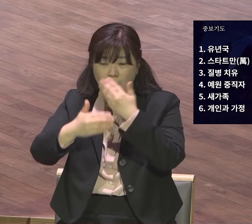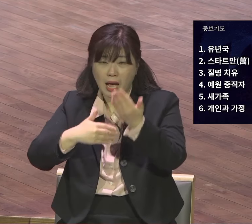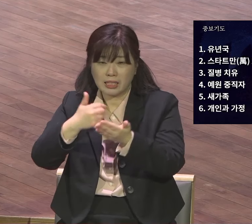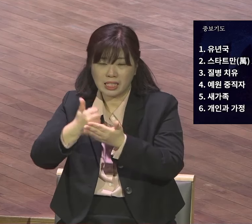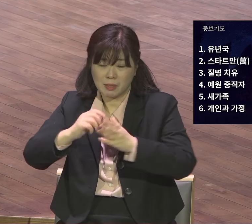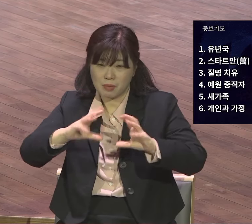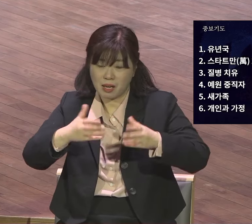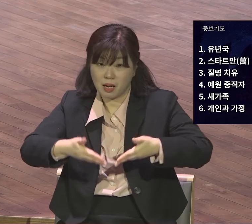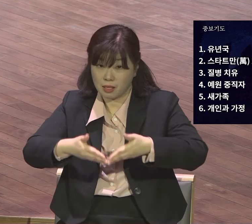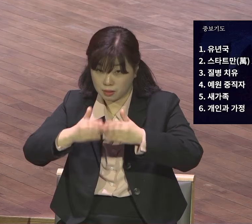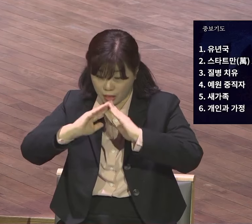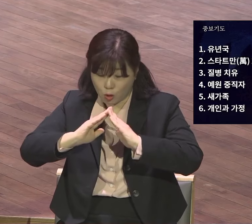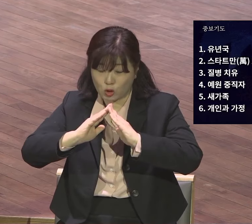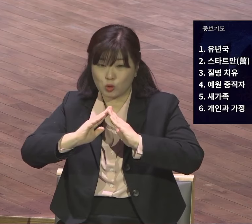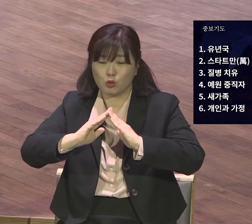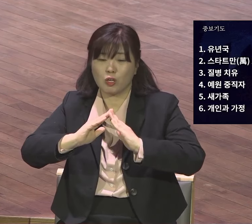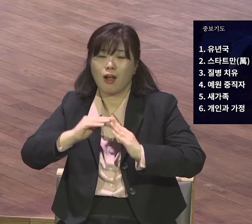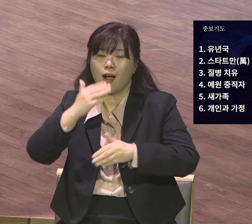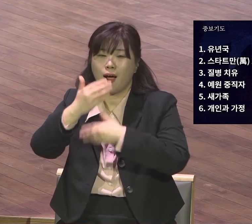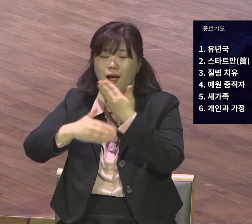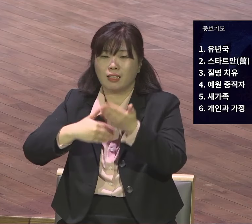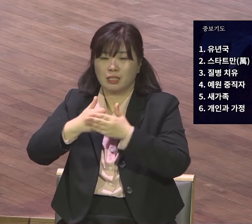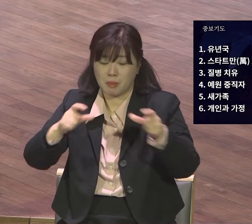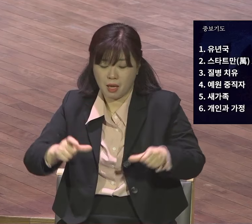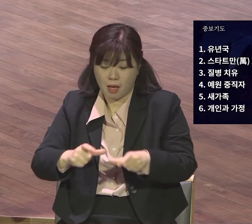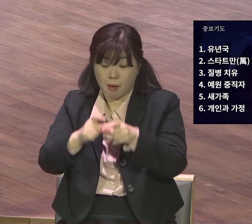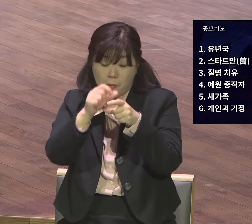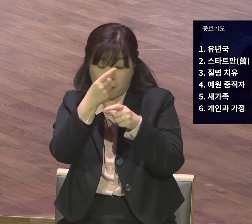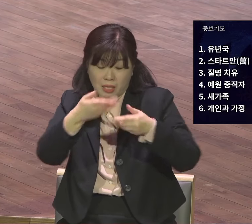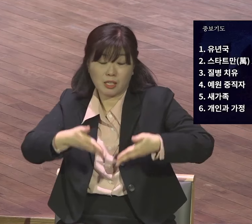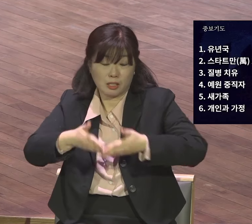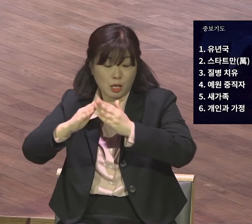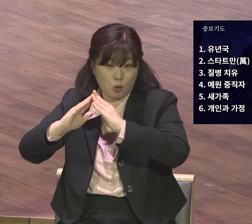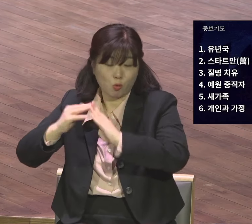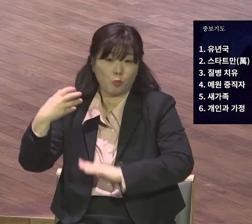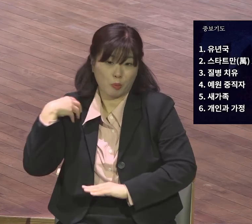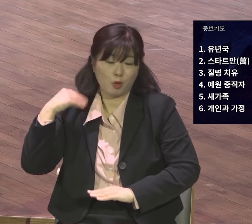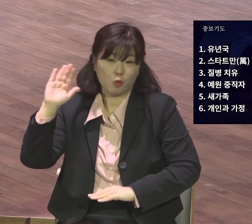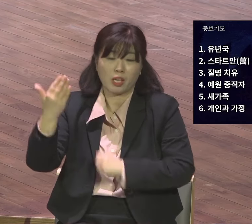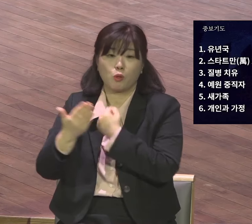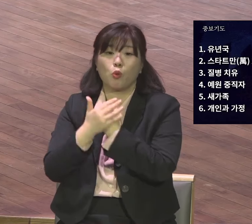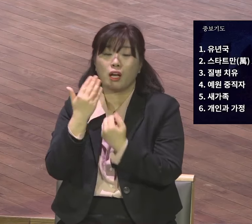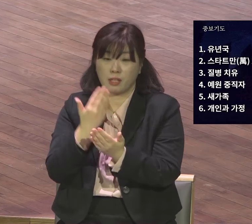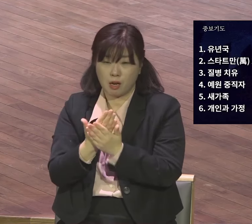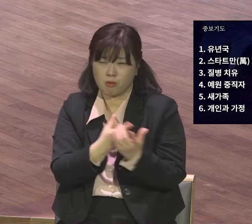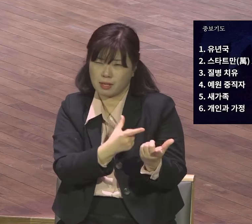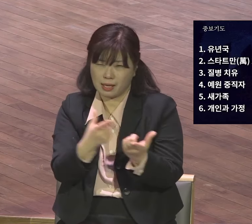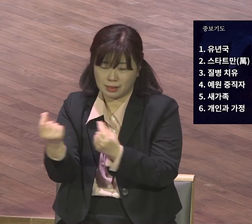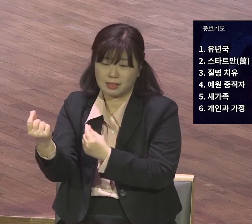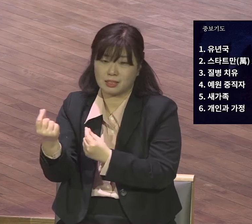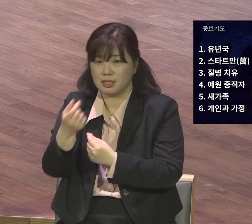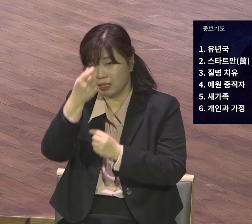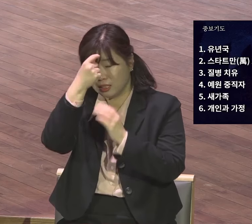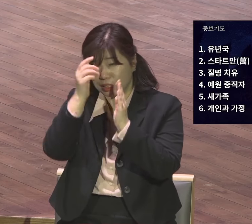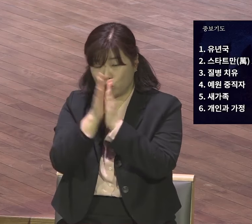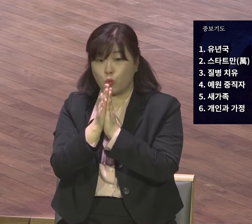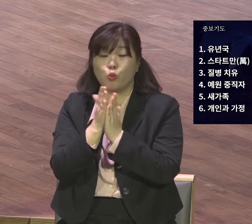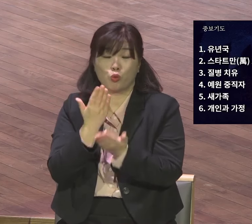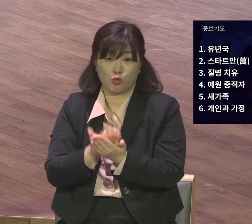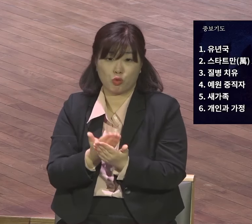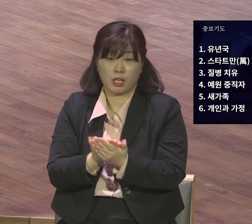그리스도의 절대망대가 세워지는 증거를 허락하여 주옵소서. 우리 이 시간 다 함께 주여 한 번 더 크게 외치고